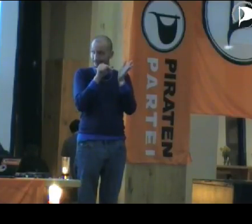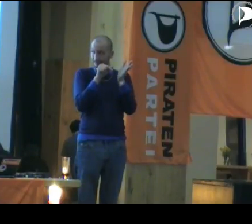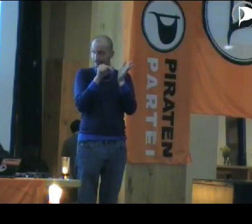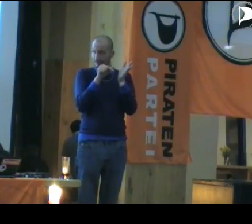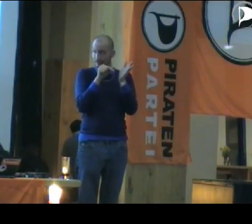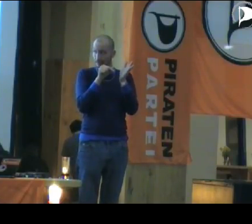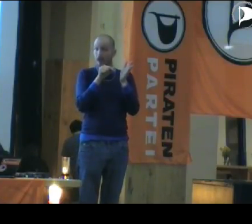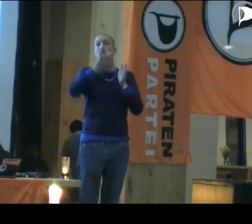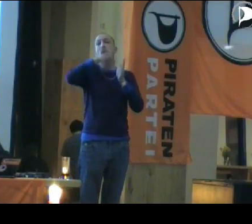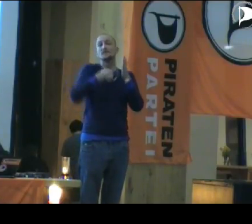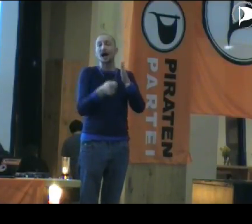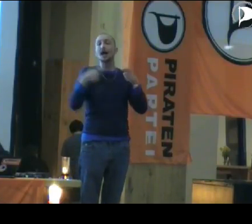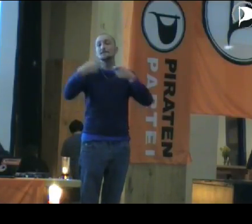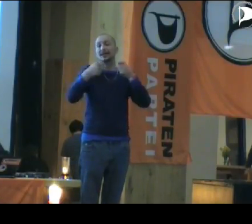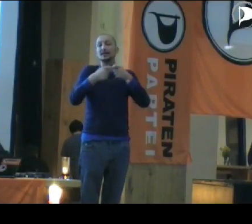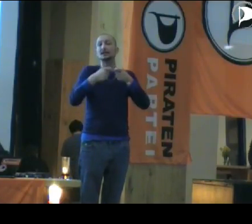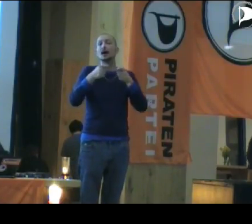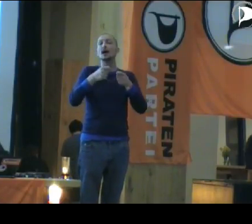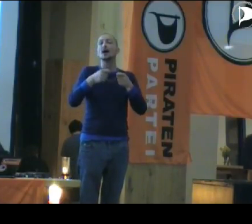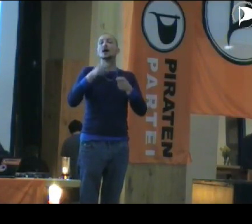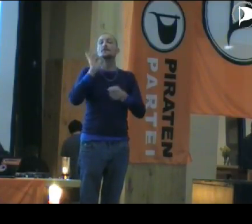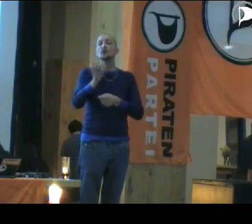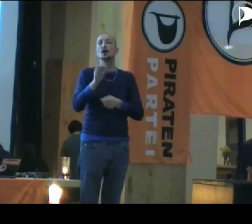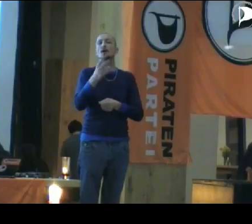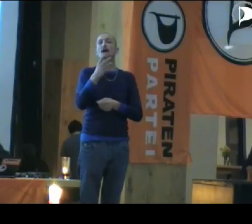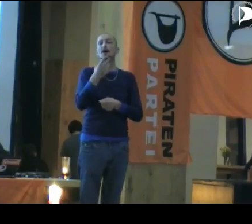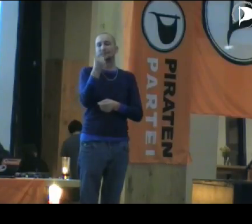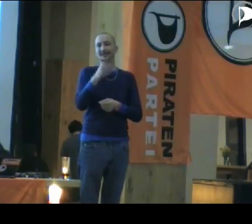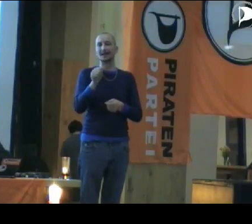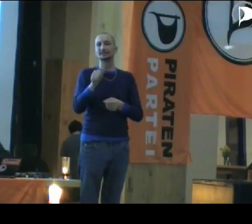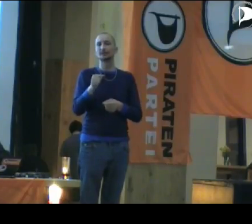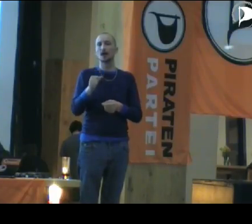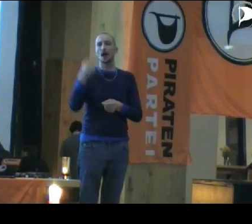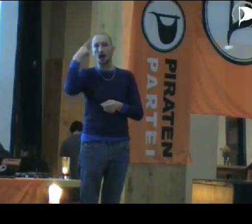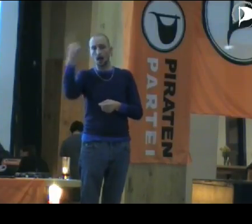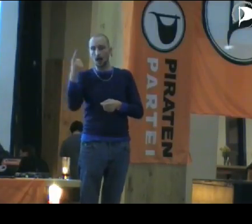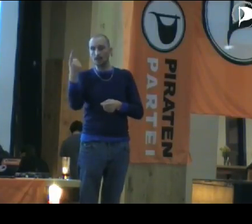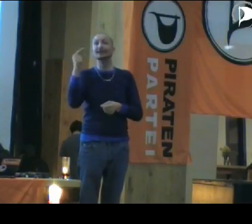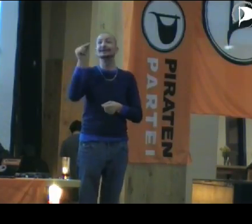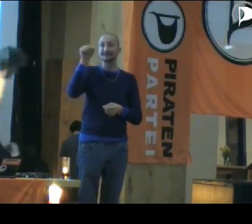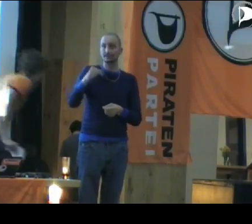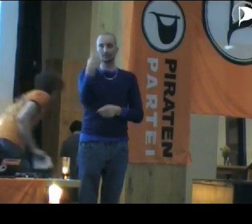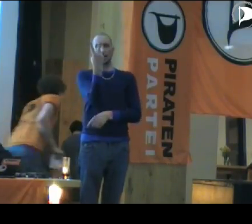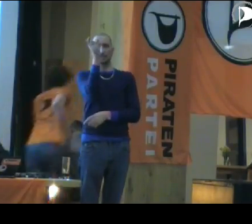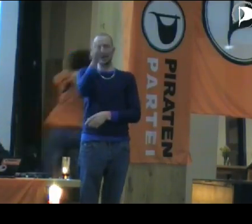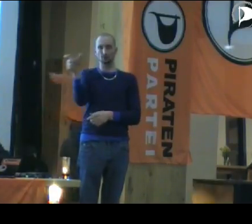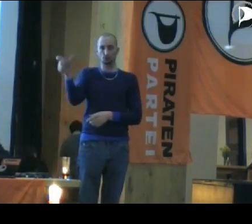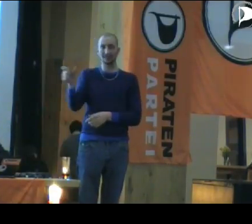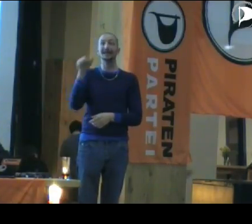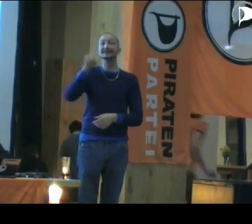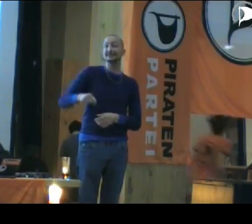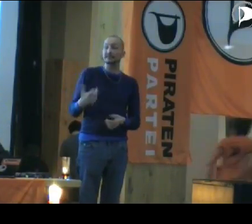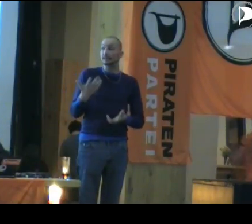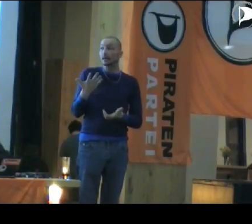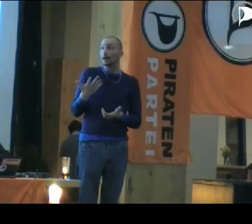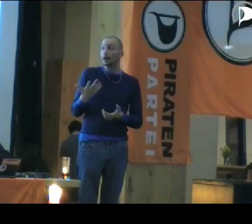wahl der mitglieder für die finanz hat der bundes partei zwei personen dazu gibt es leuten